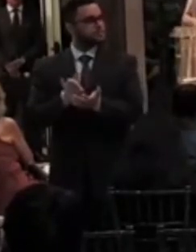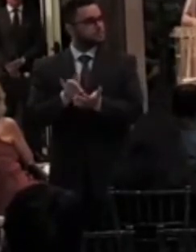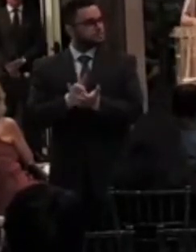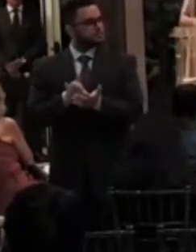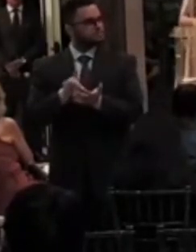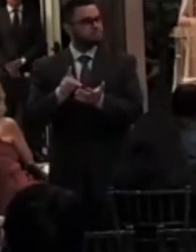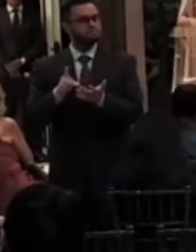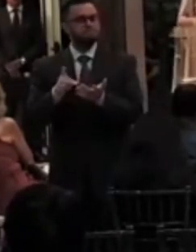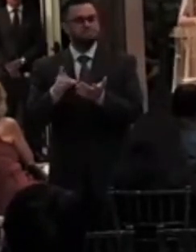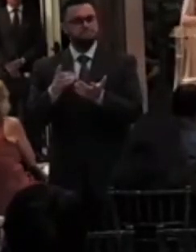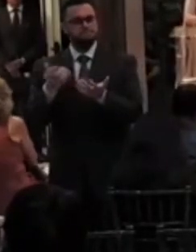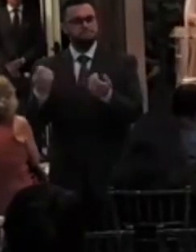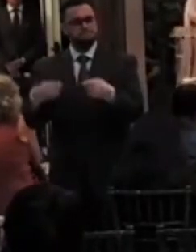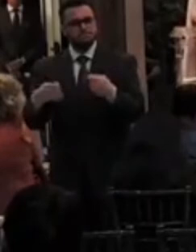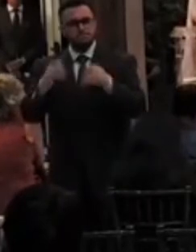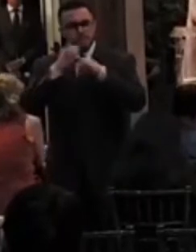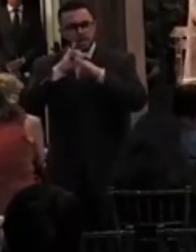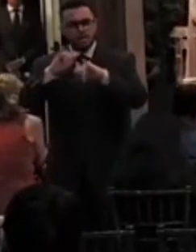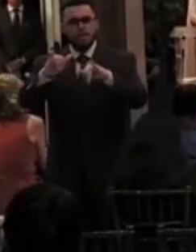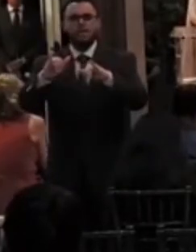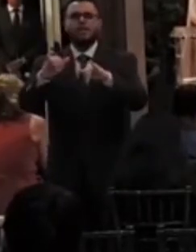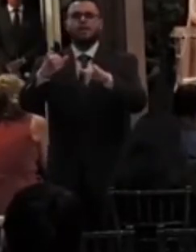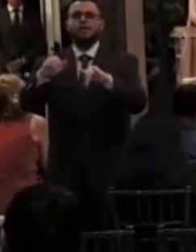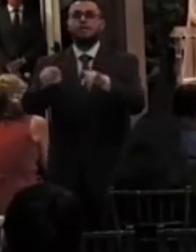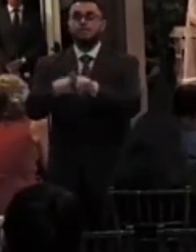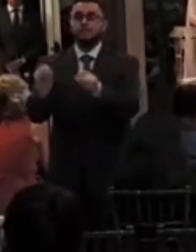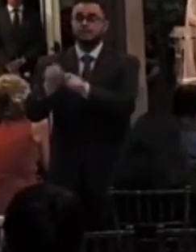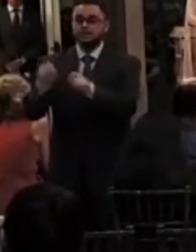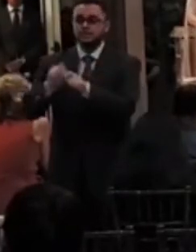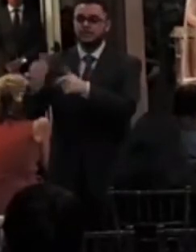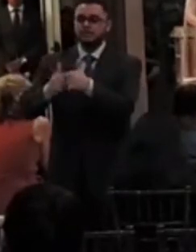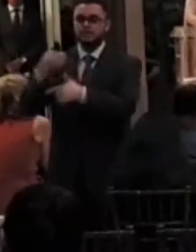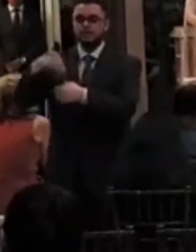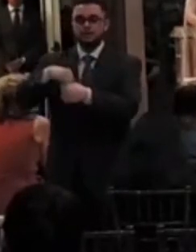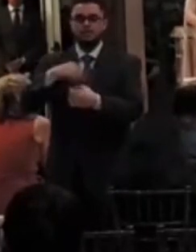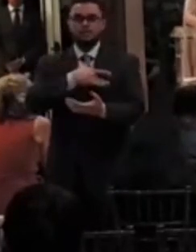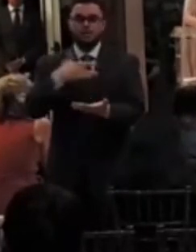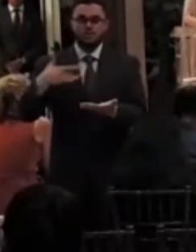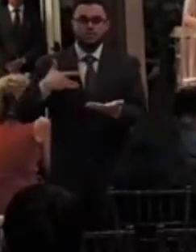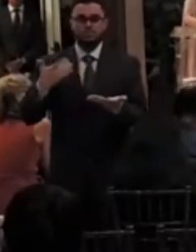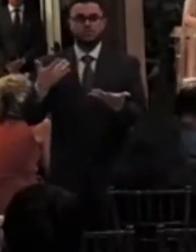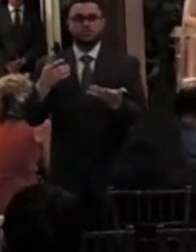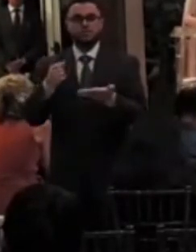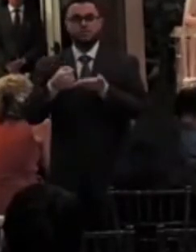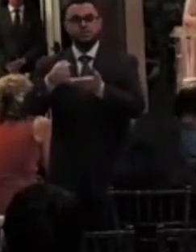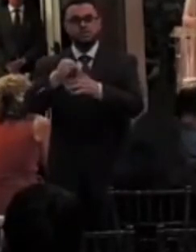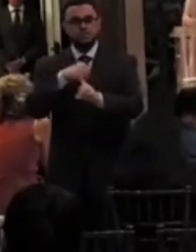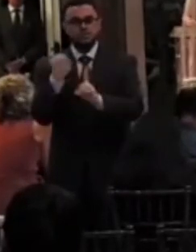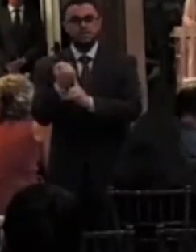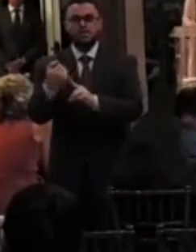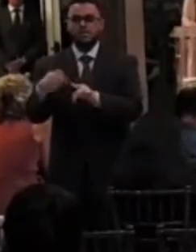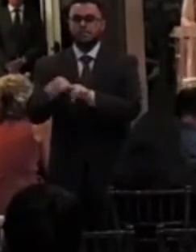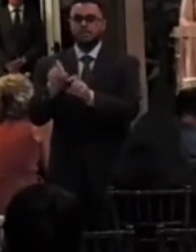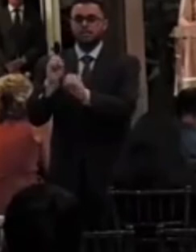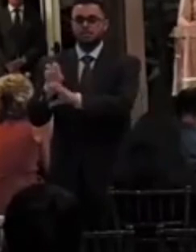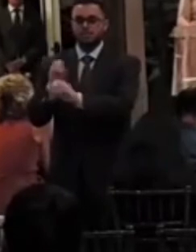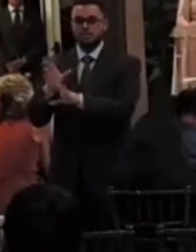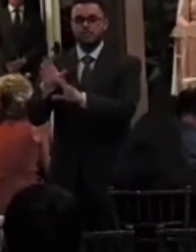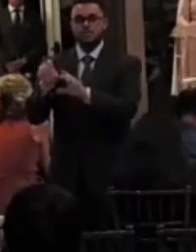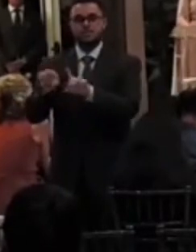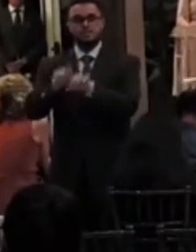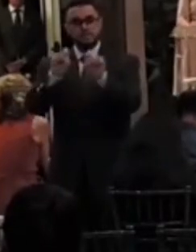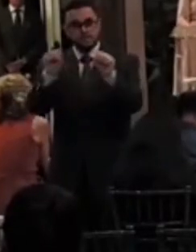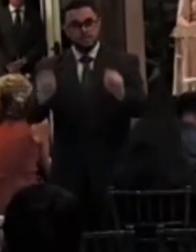dizer e o que fazer na saúde, na assistência social, na educação, nos sistemas de justiça e de